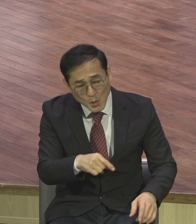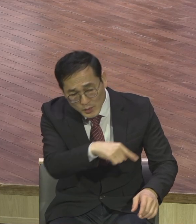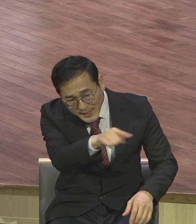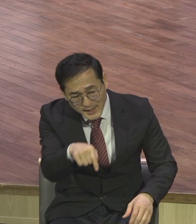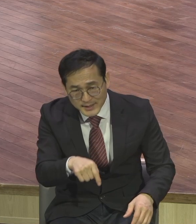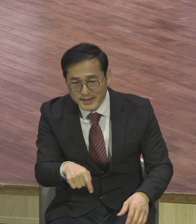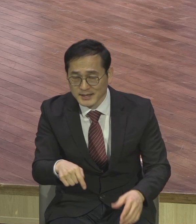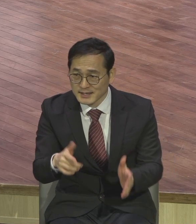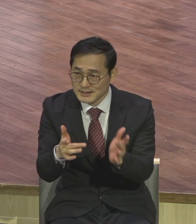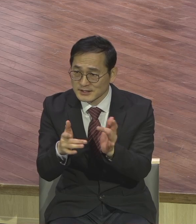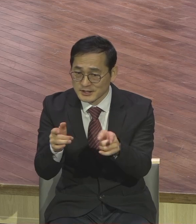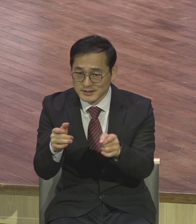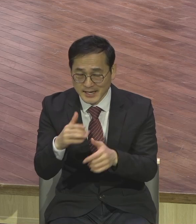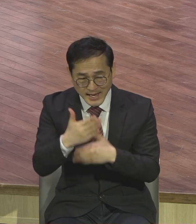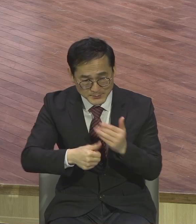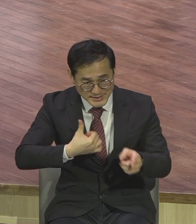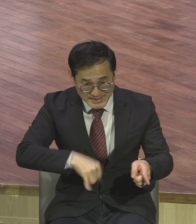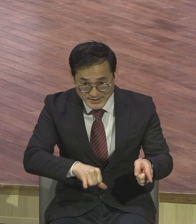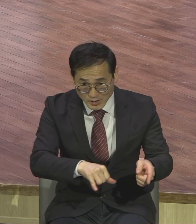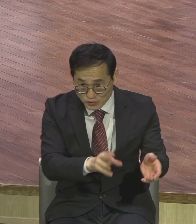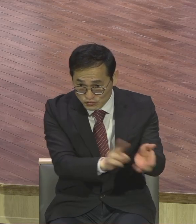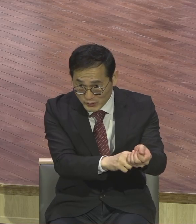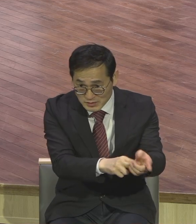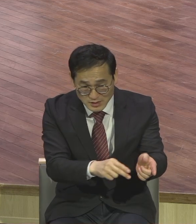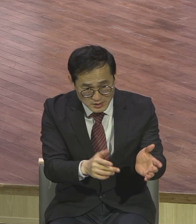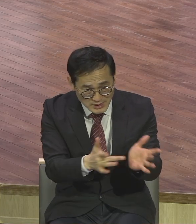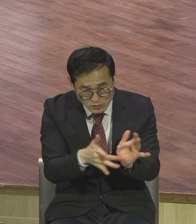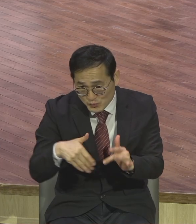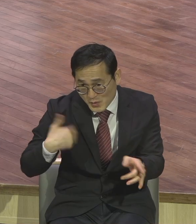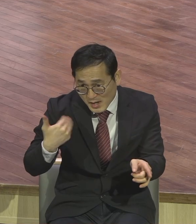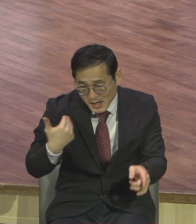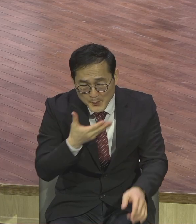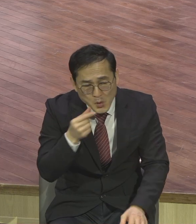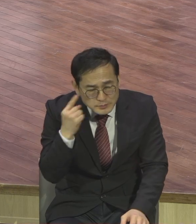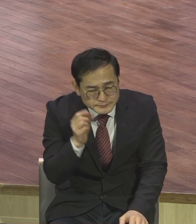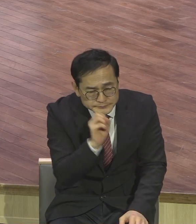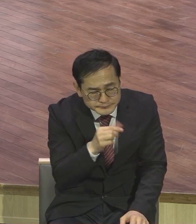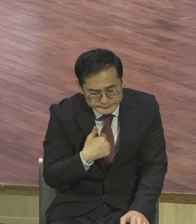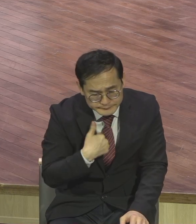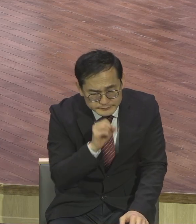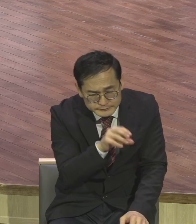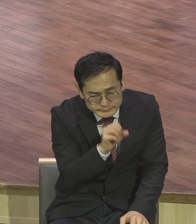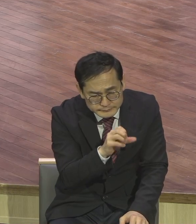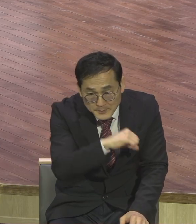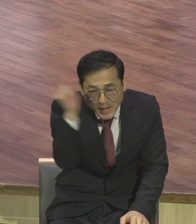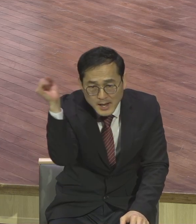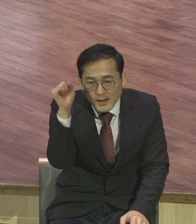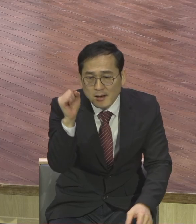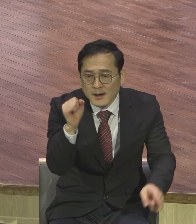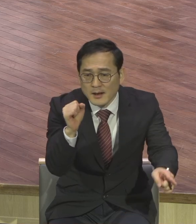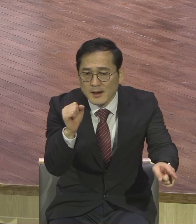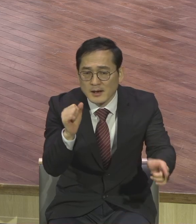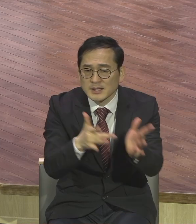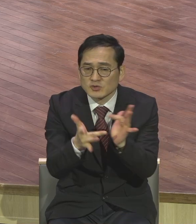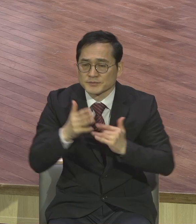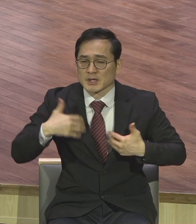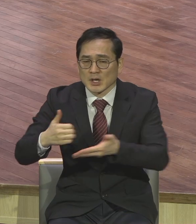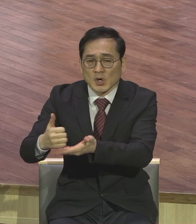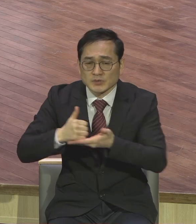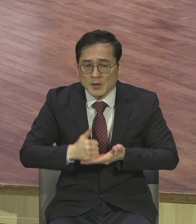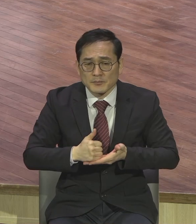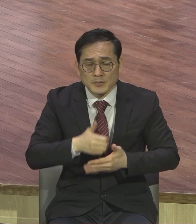그러니까 그러면 지역 복음화, 이 산업 복음화, 학원 복음화의 시스템이 어느 날 구축이 될